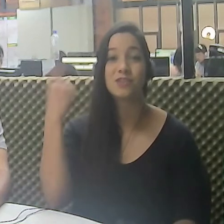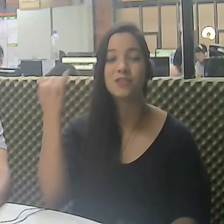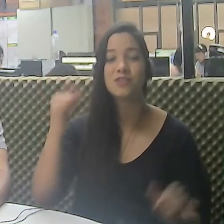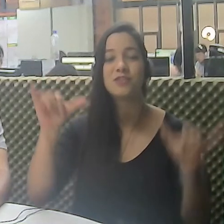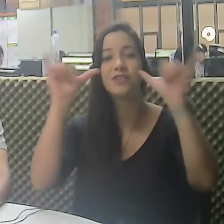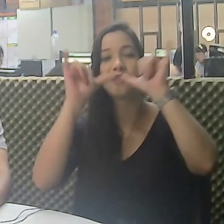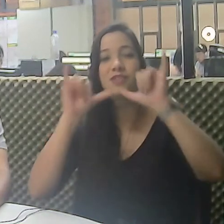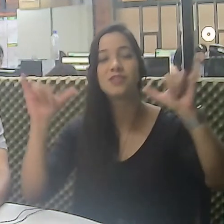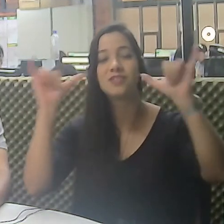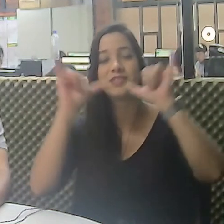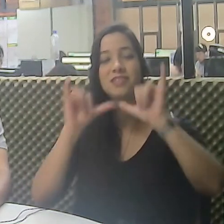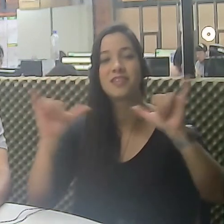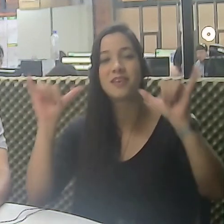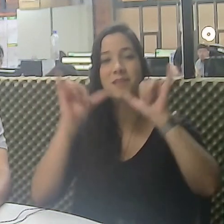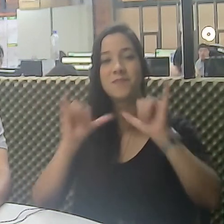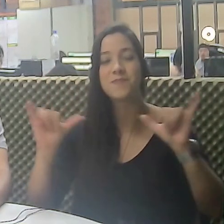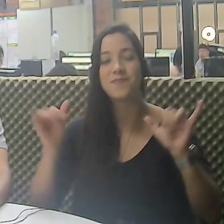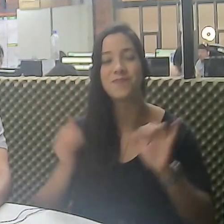Giro de